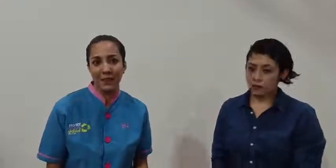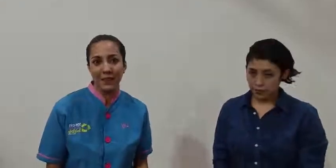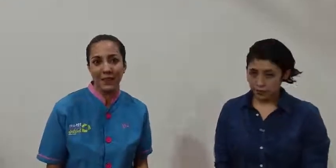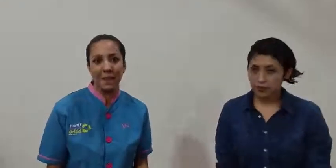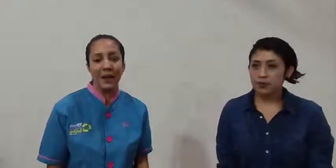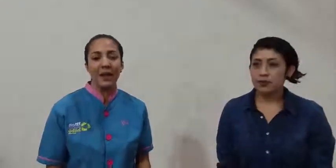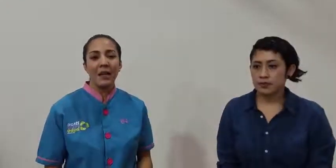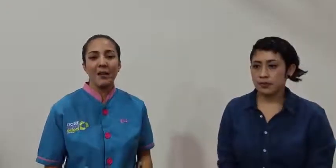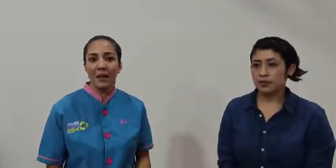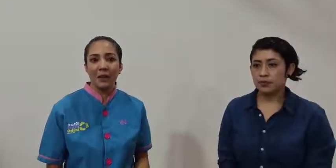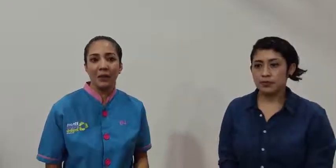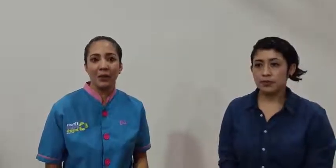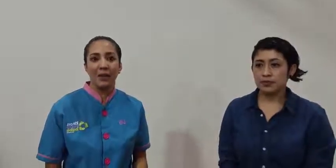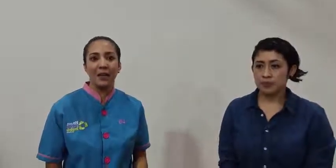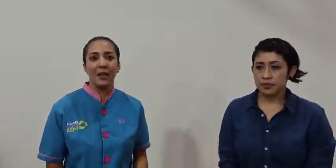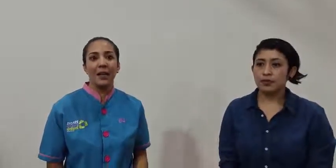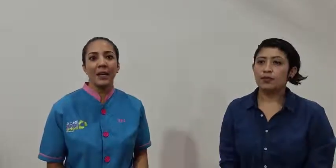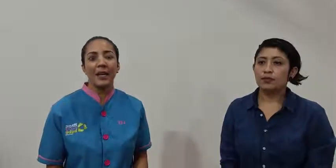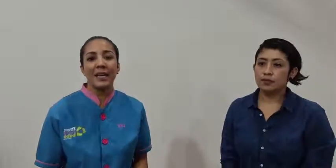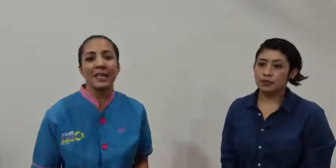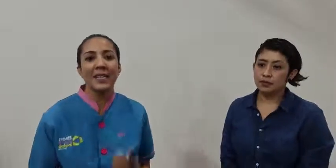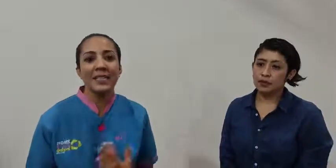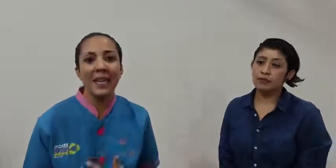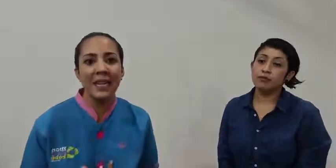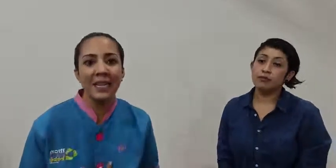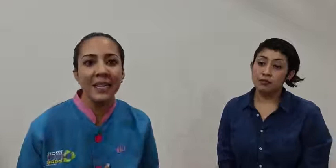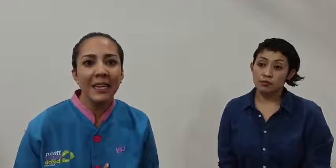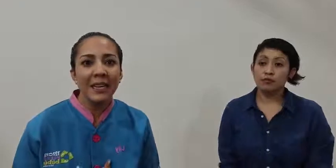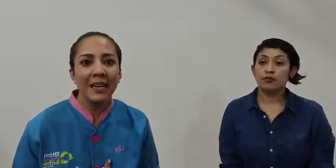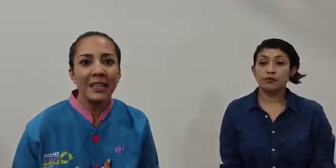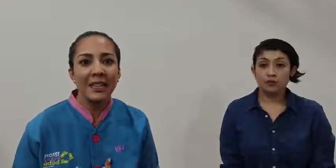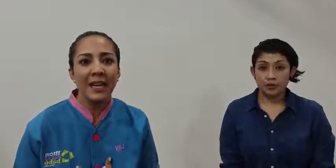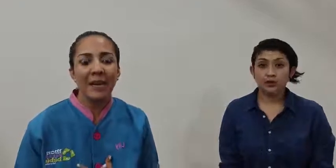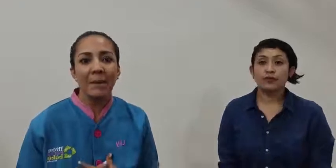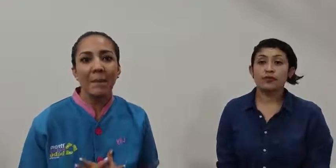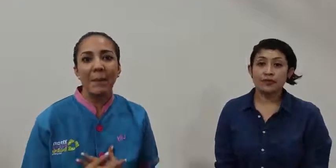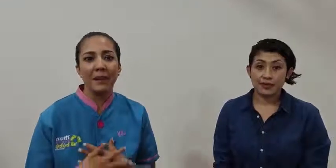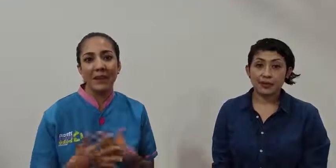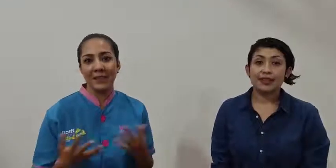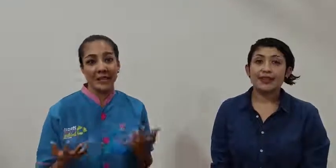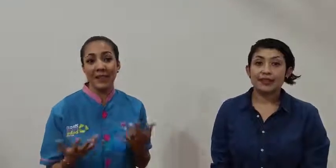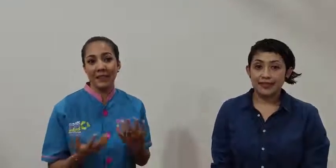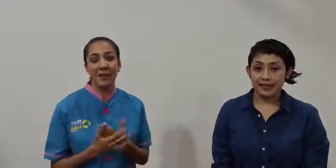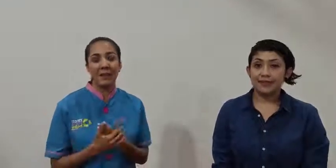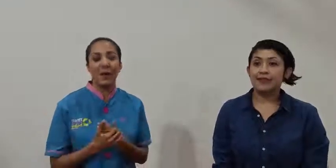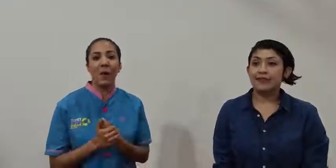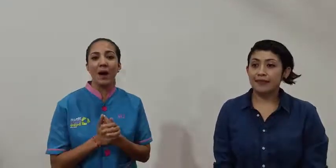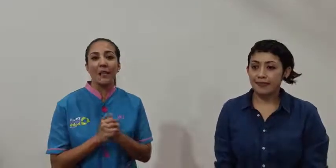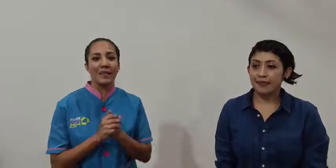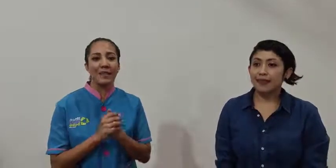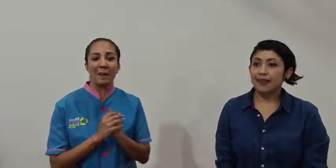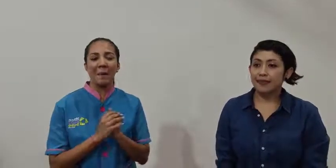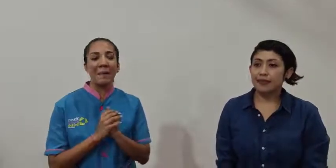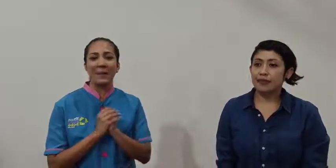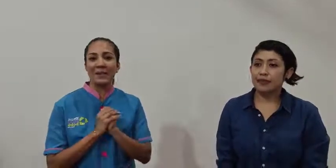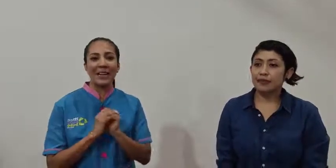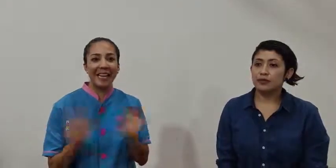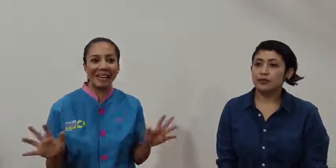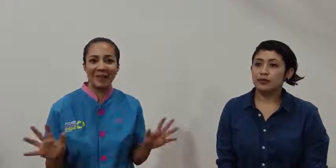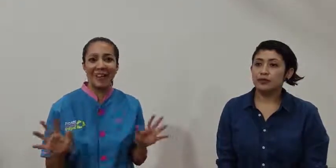este tema tan importante. Gracias, Eri. Me parece excelente también igual este tema, me parece increíble. Y